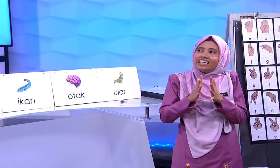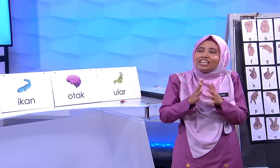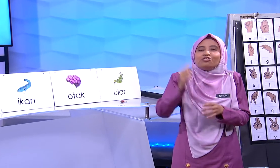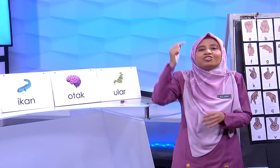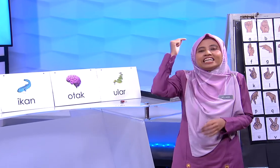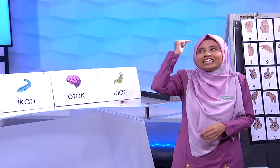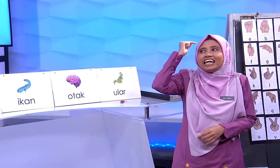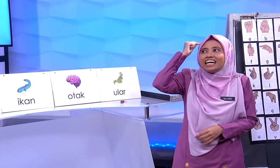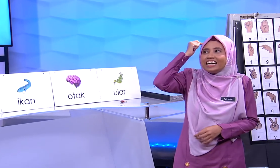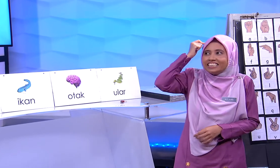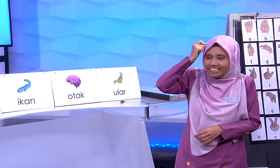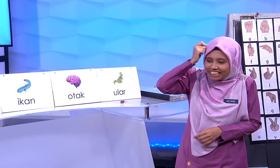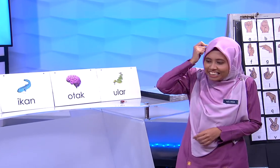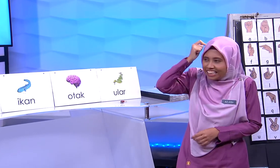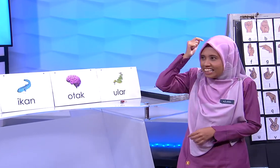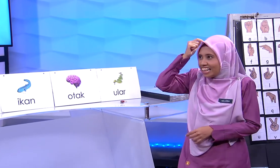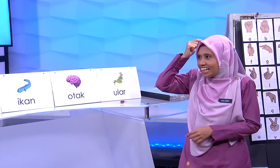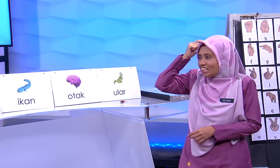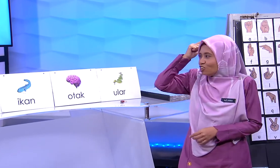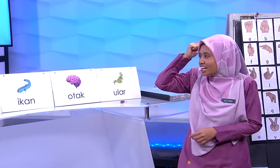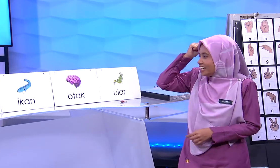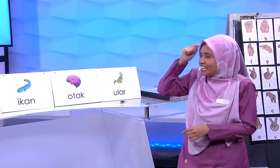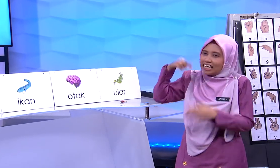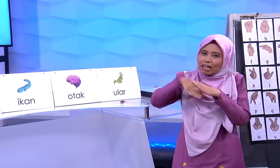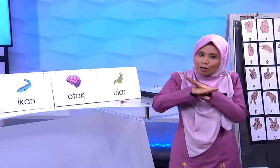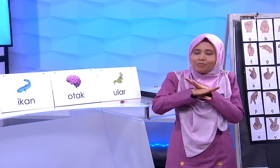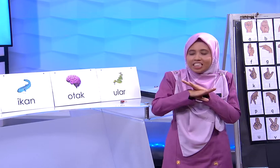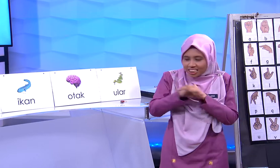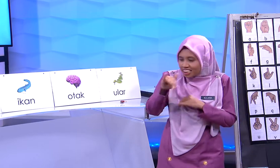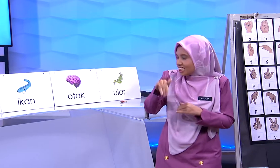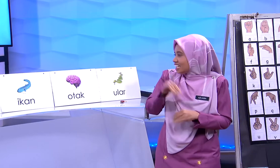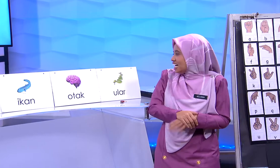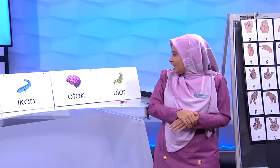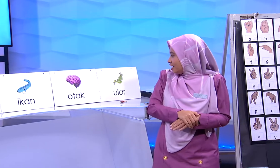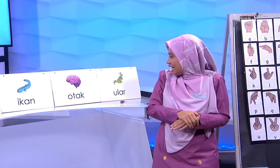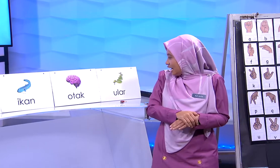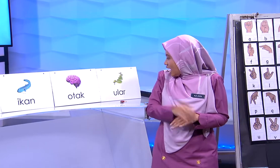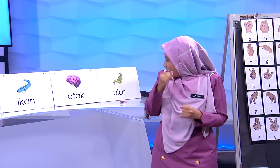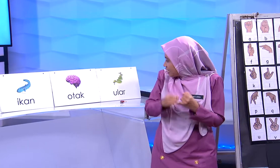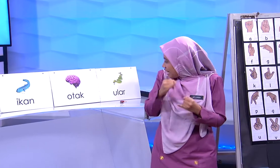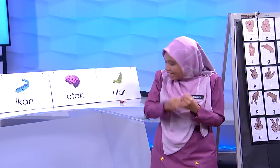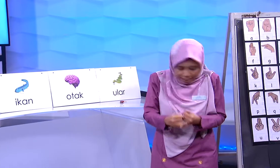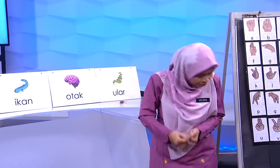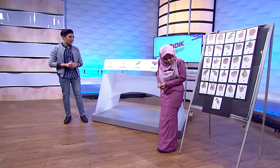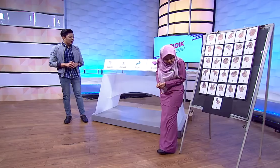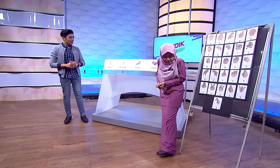saja gini Nyai otak yes oke air sekali